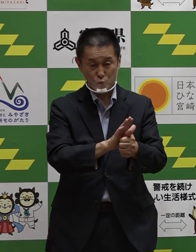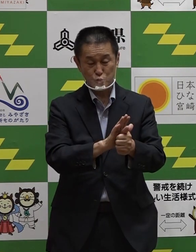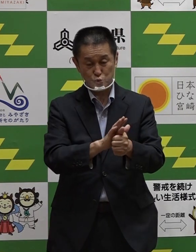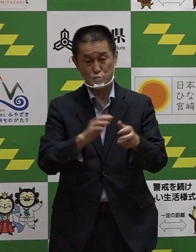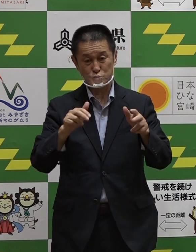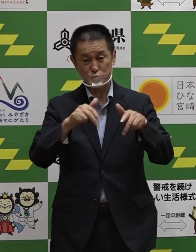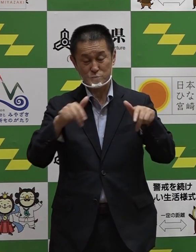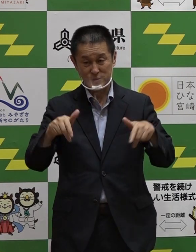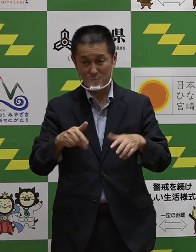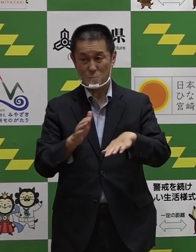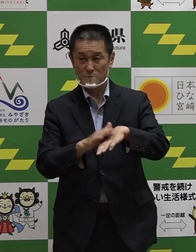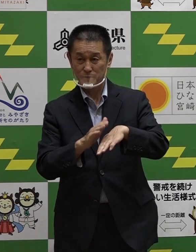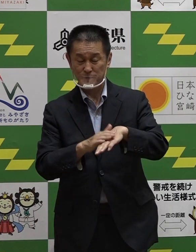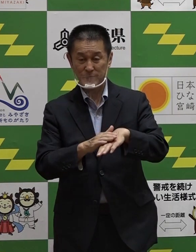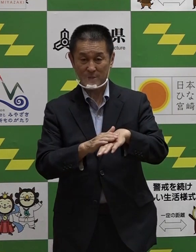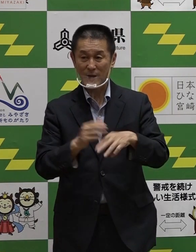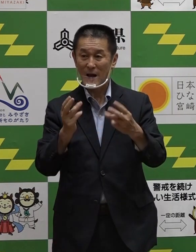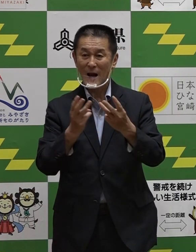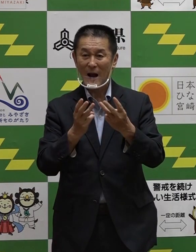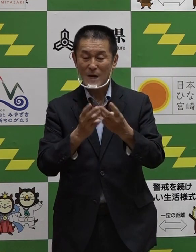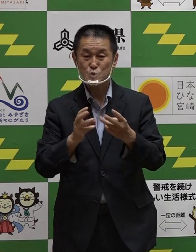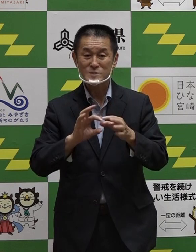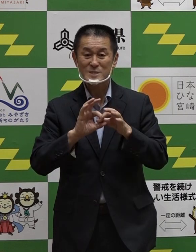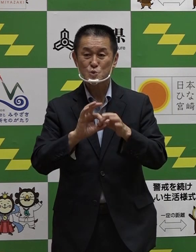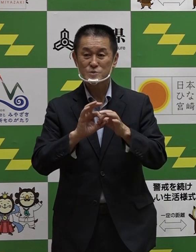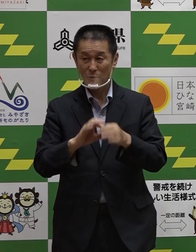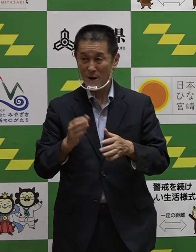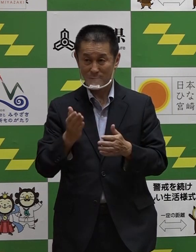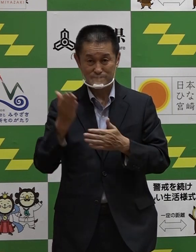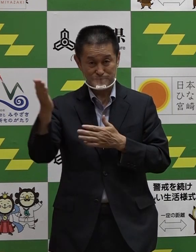であったところであります。数については